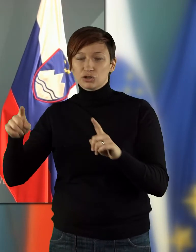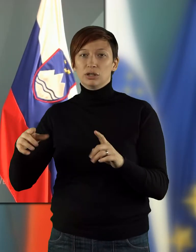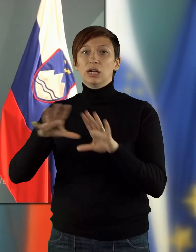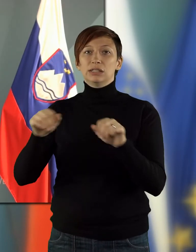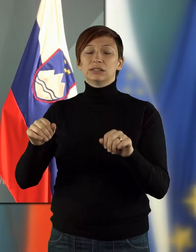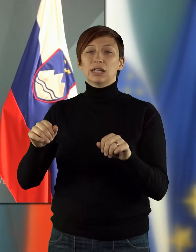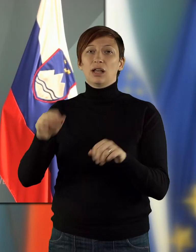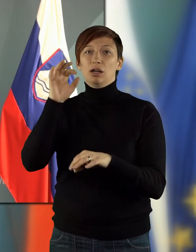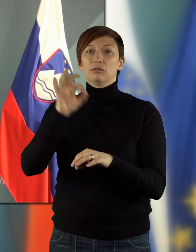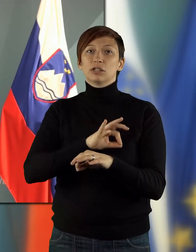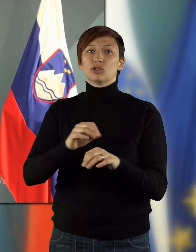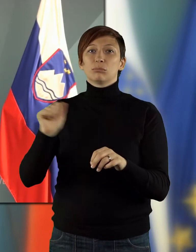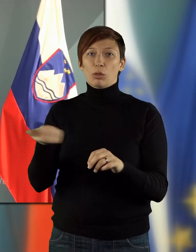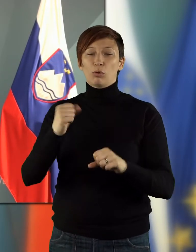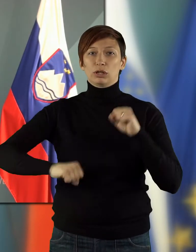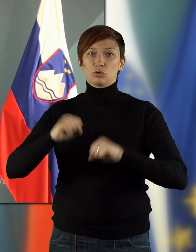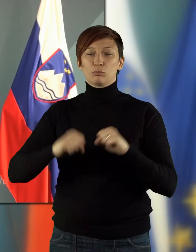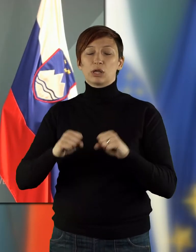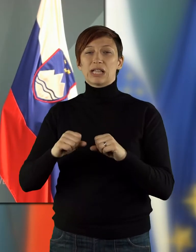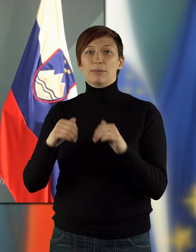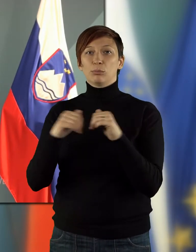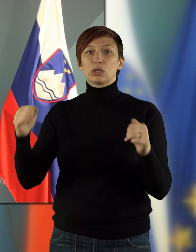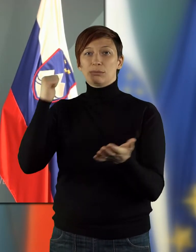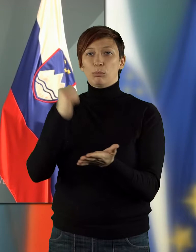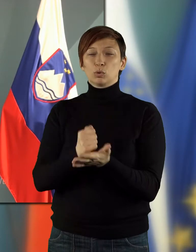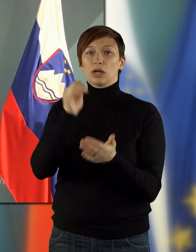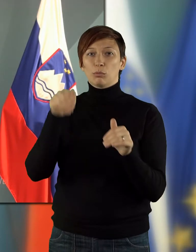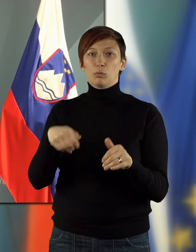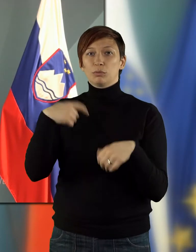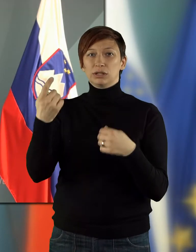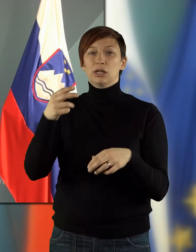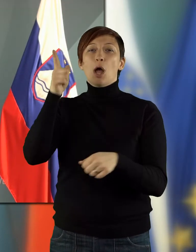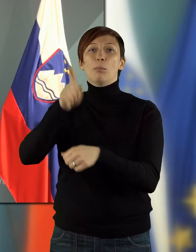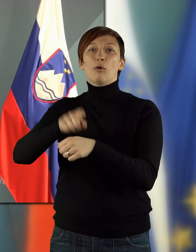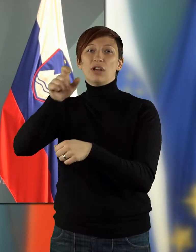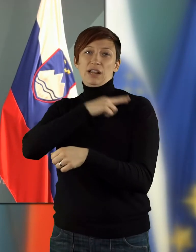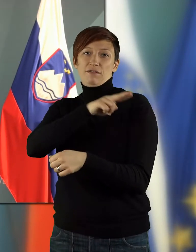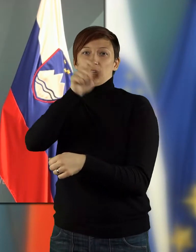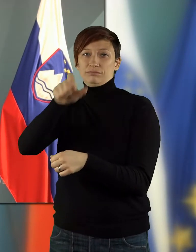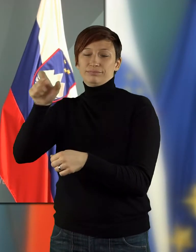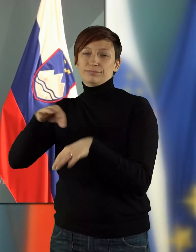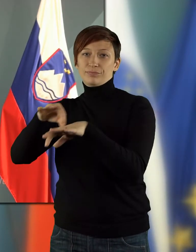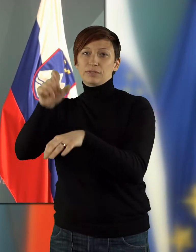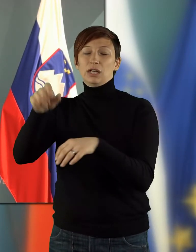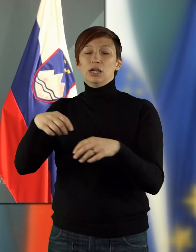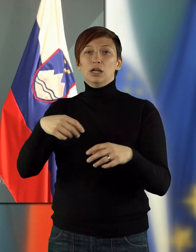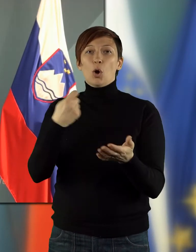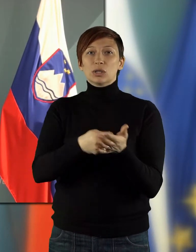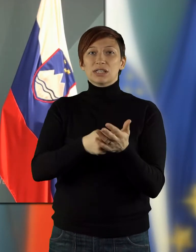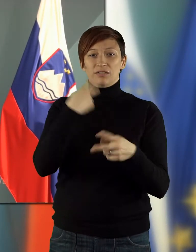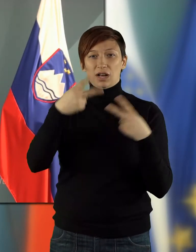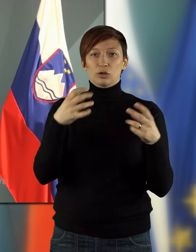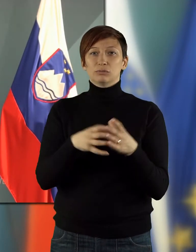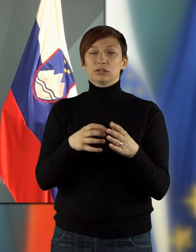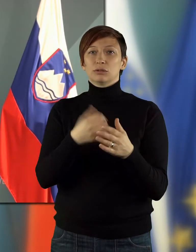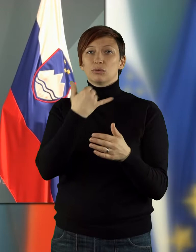analizo, izdelal načrt ponovnega usposabljanja, poseben podarek bo moral biti namenjen poveljevanju. Ocenjevalna